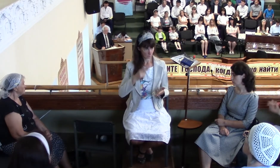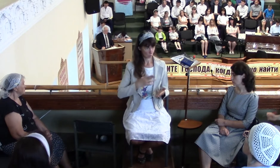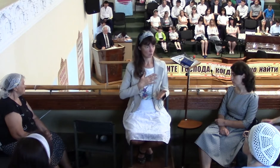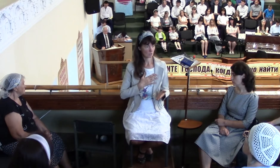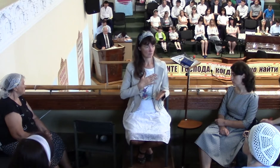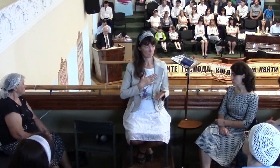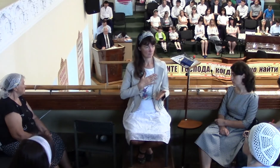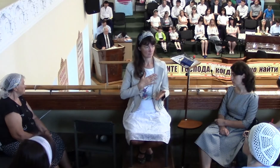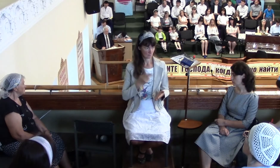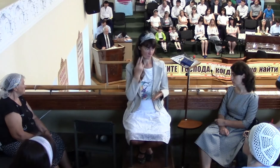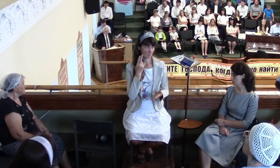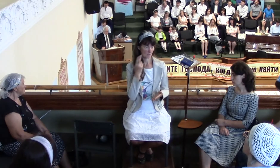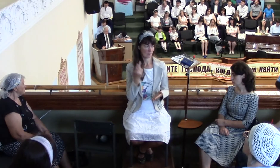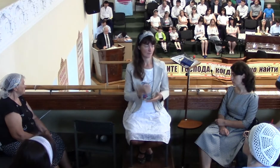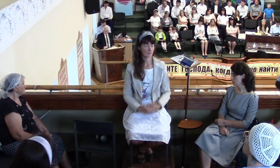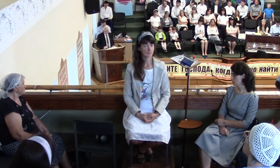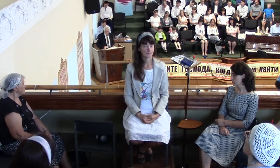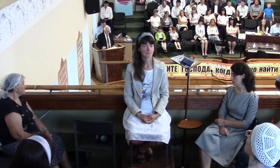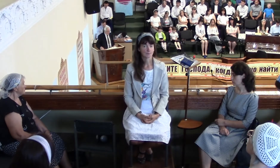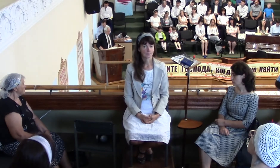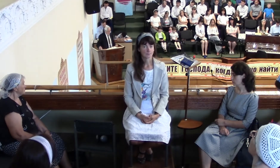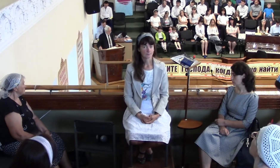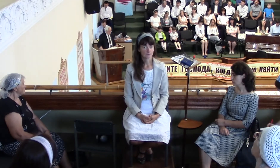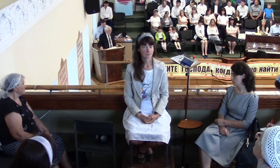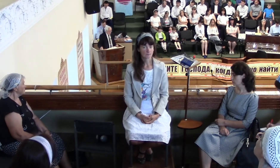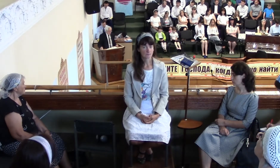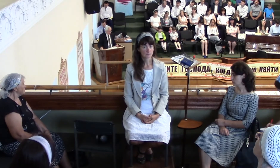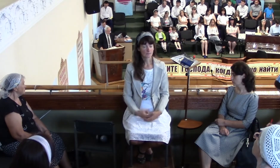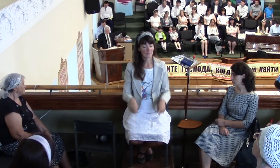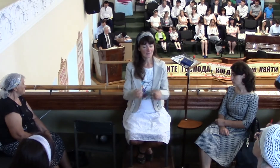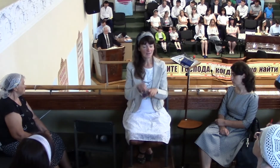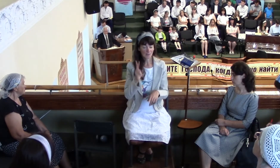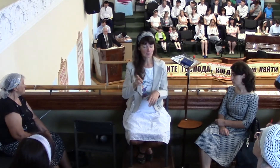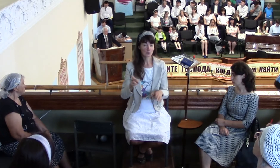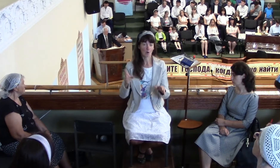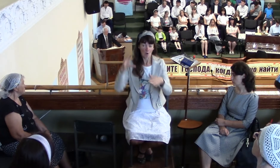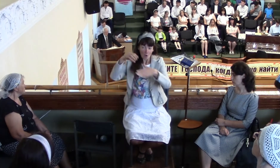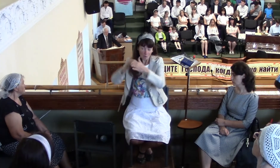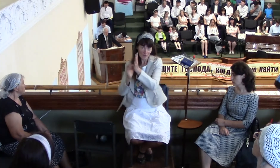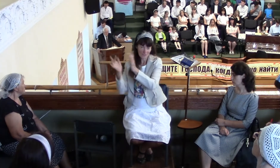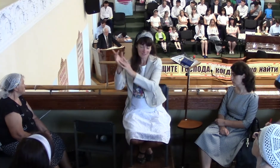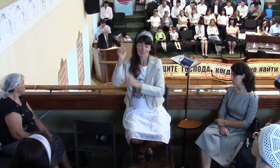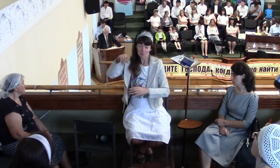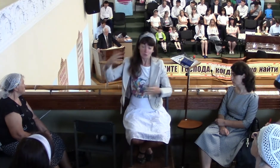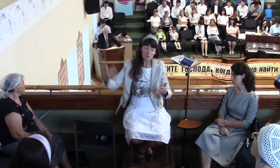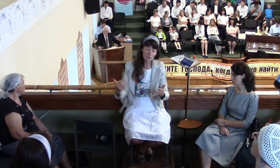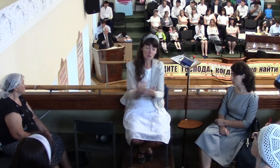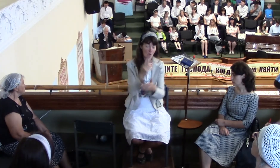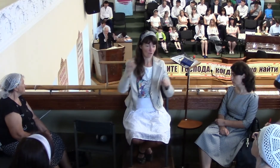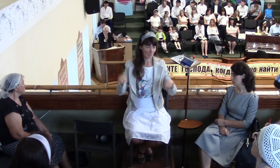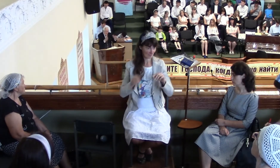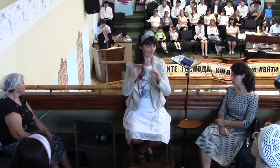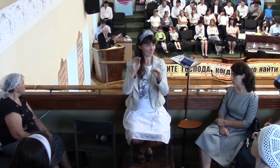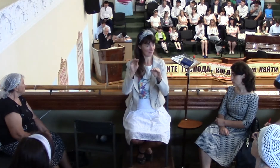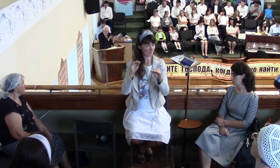послание, Коринфянам, 5 глава, 17 стих. Итак, кто во Христе, тот новое творение.